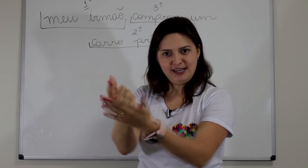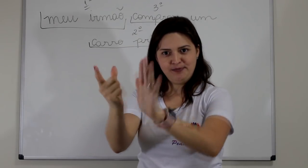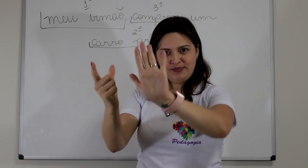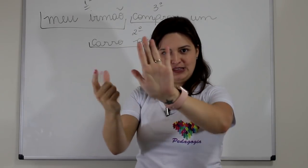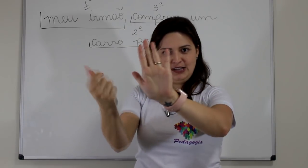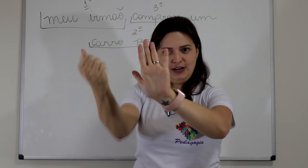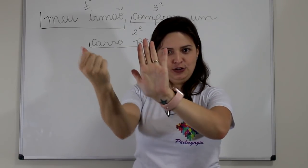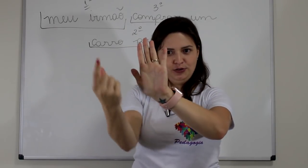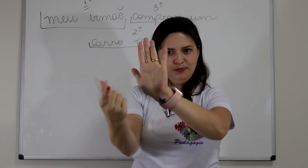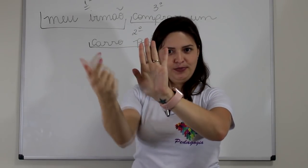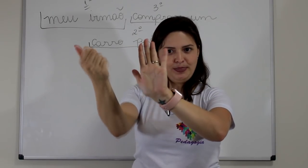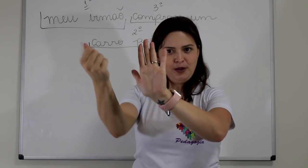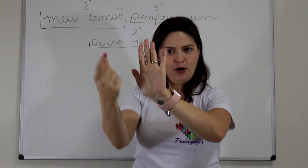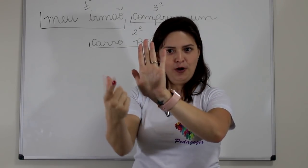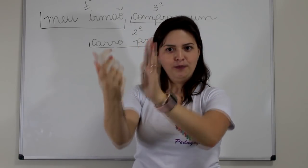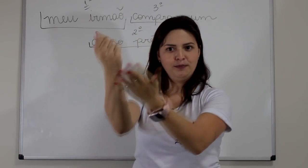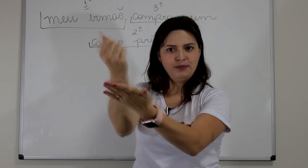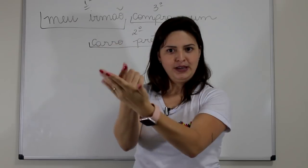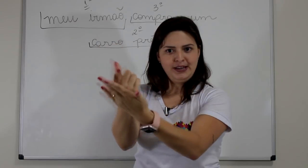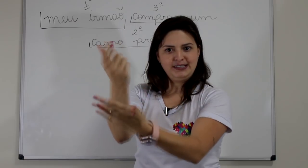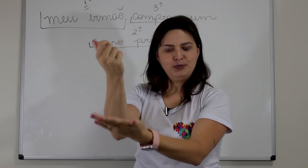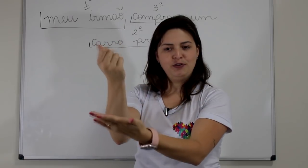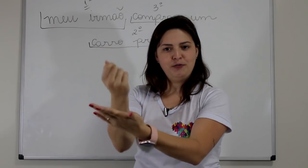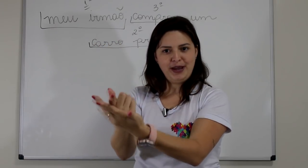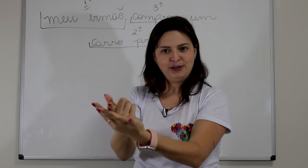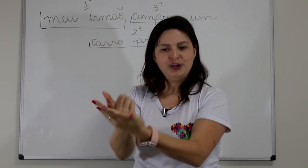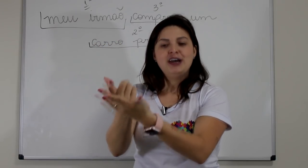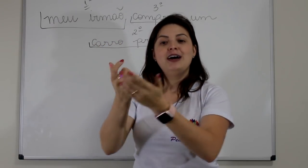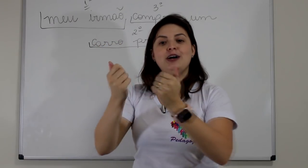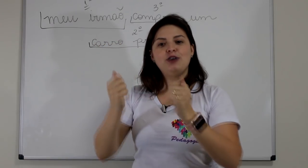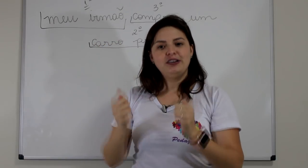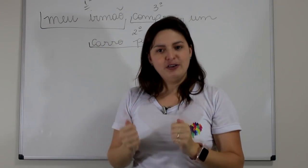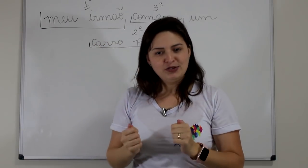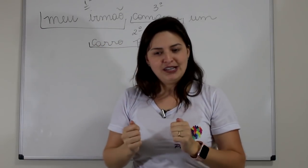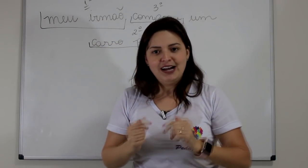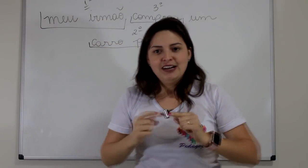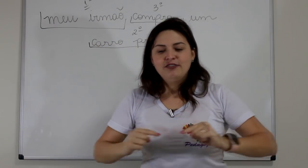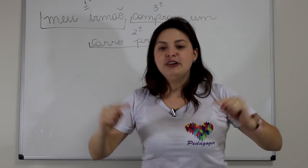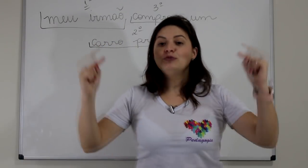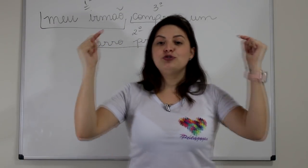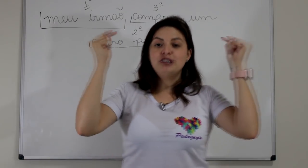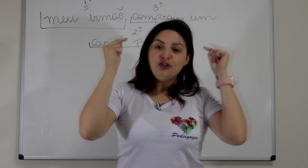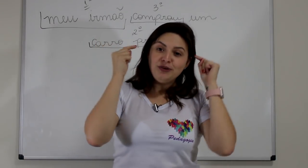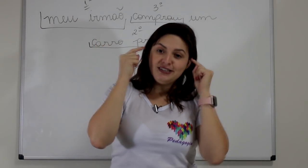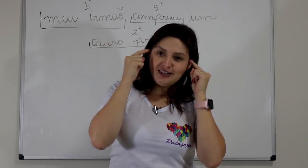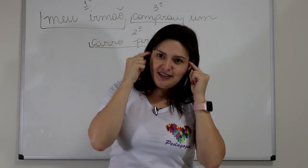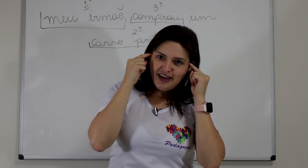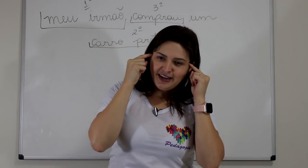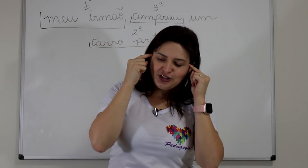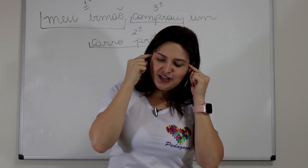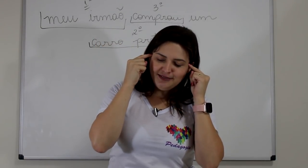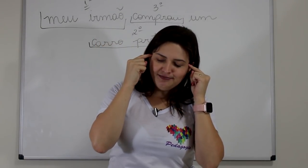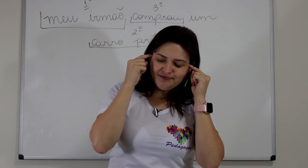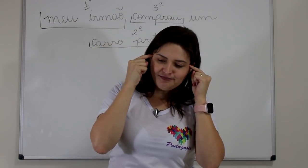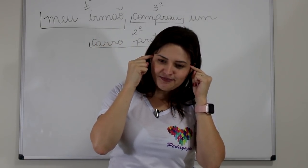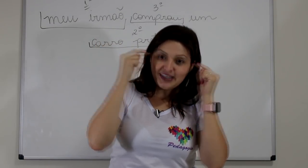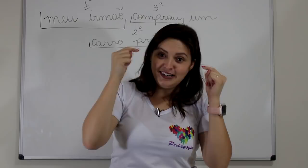daqui, certo? Ó, esse movimento. Agora vamos lá. Vamos usar uma estratégia,